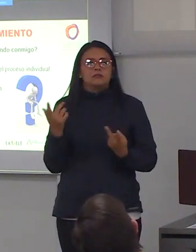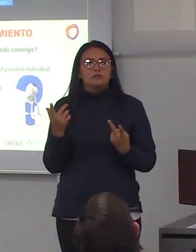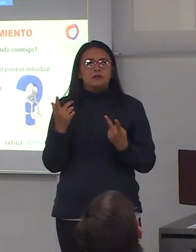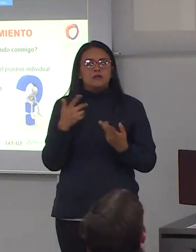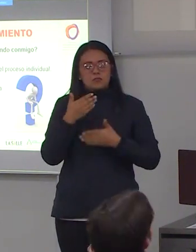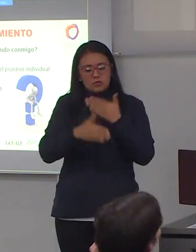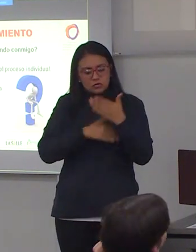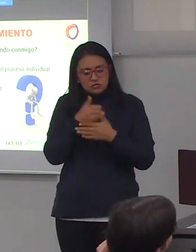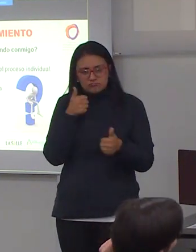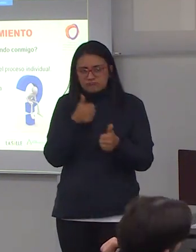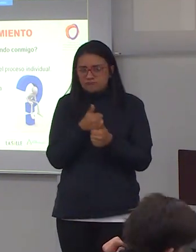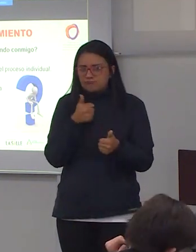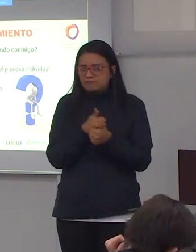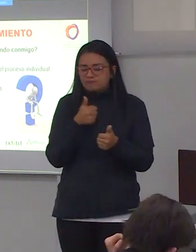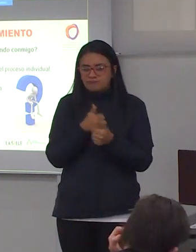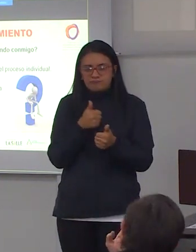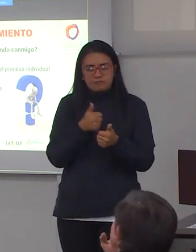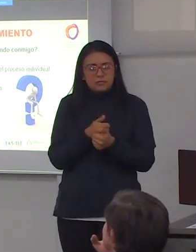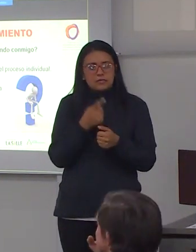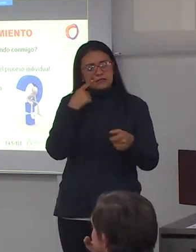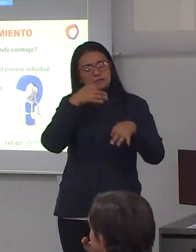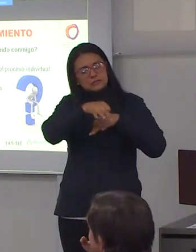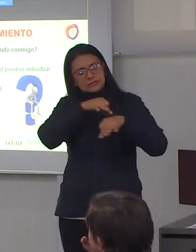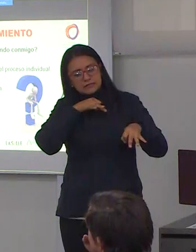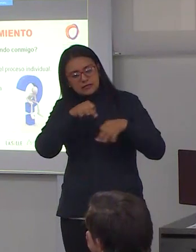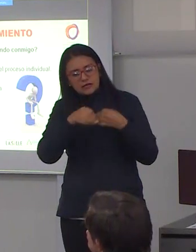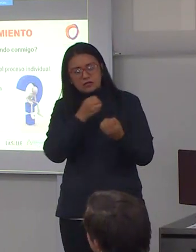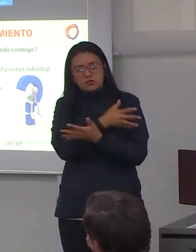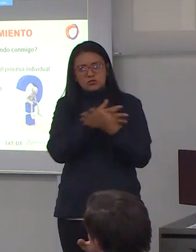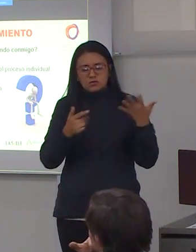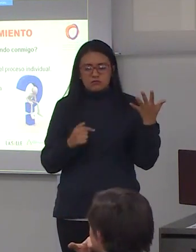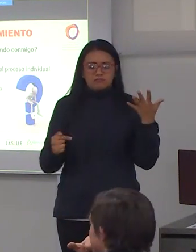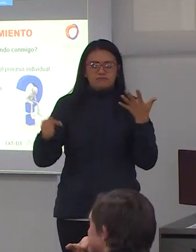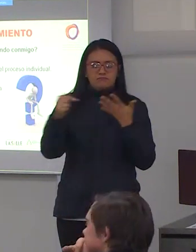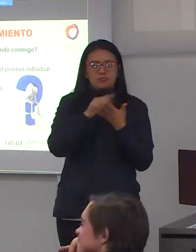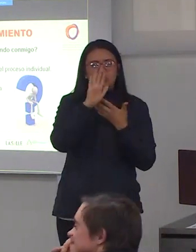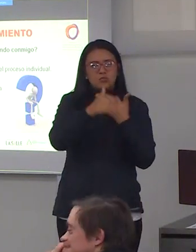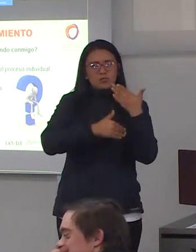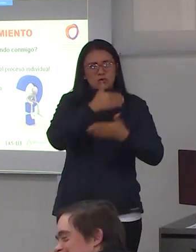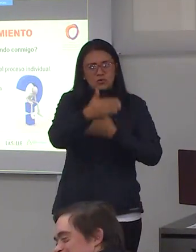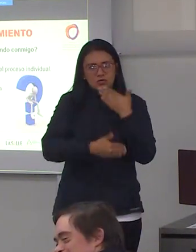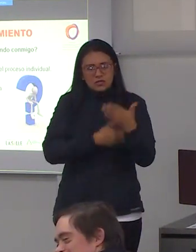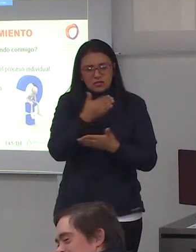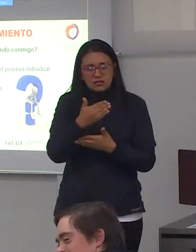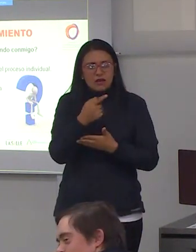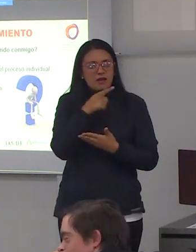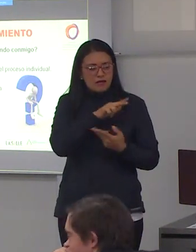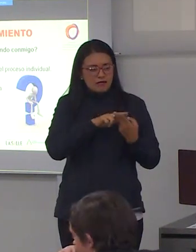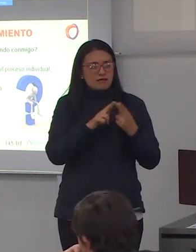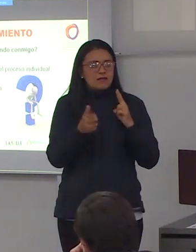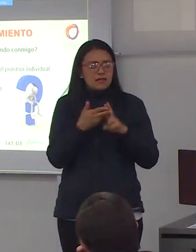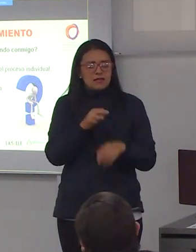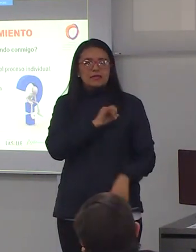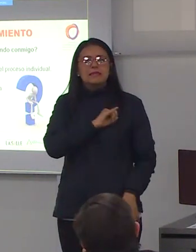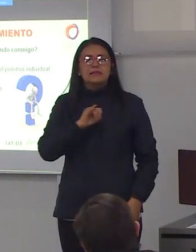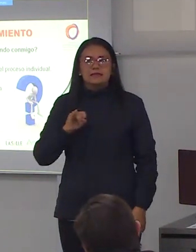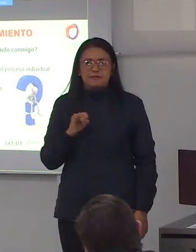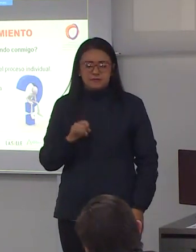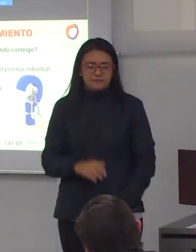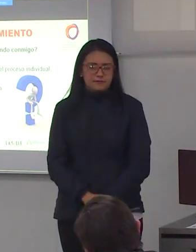hacemos un proceso muy fuerte de psicoeducación explicando todas las variables que tiene su proceso esta es nuestra receta que la receta es individual